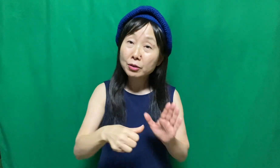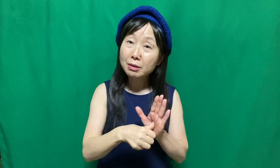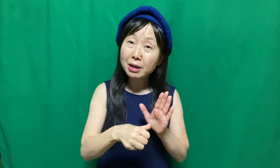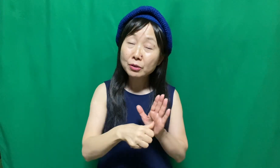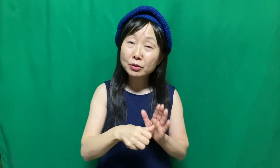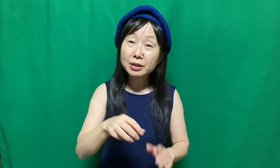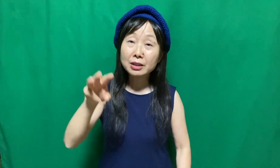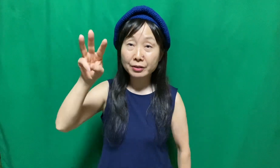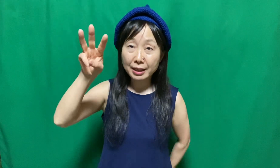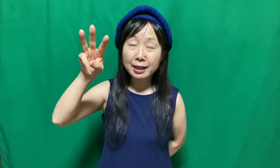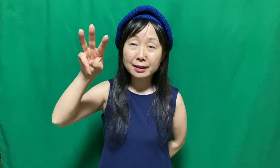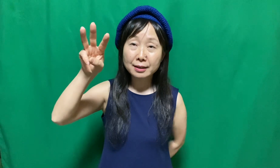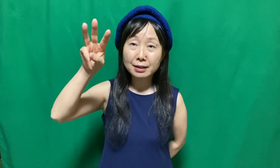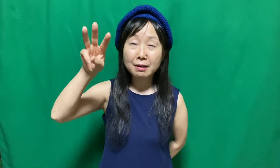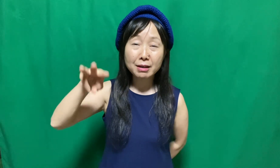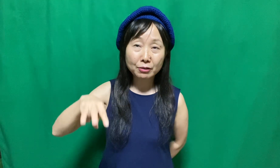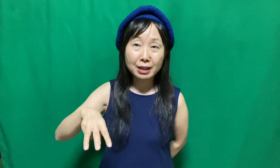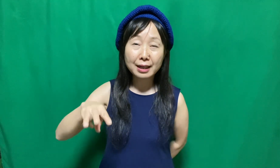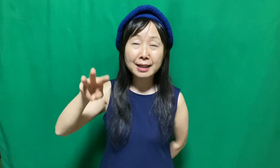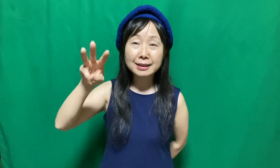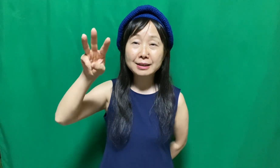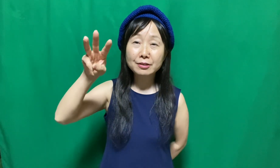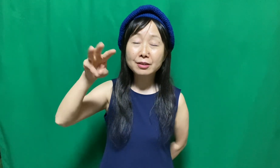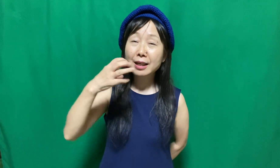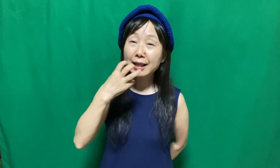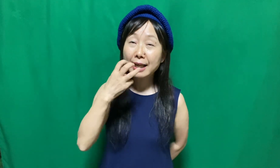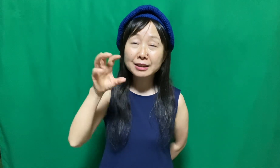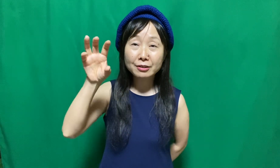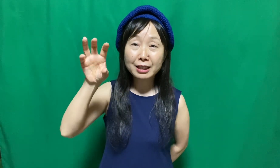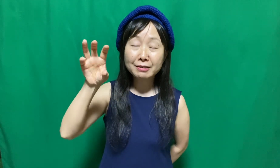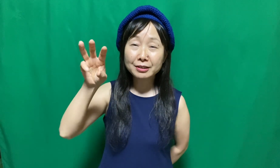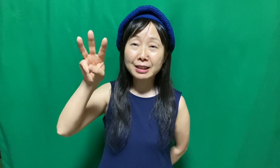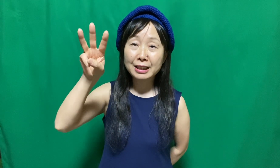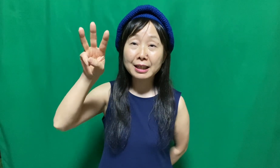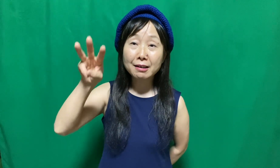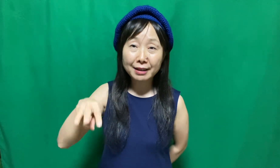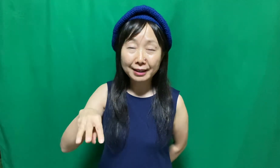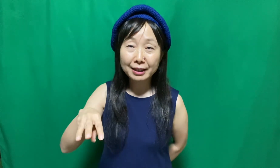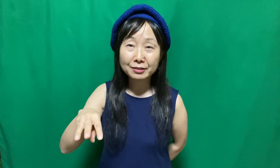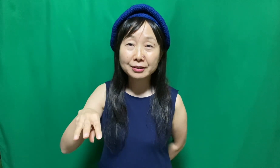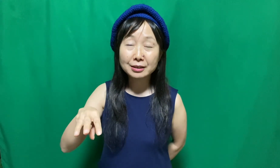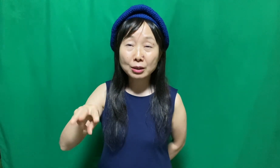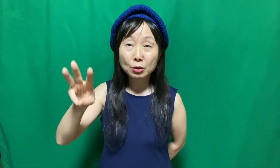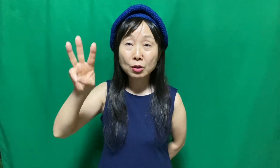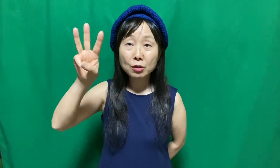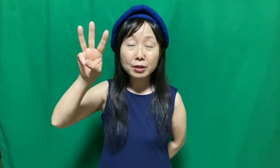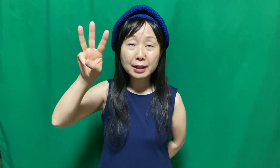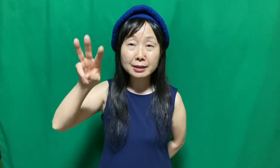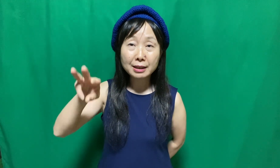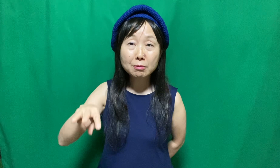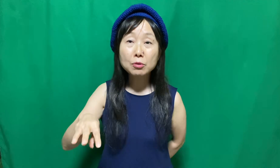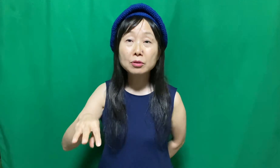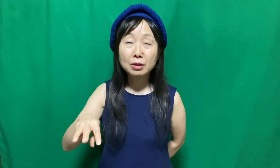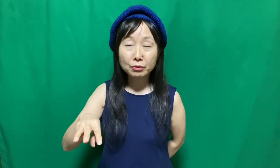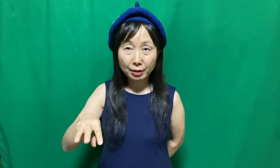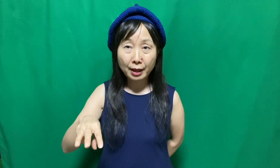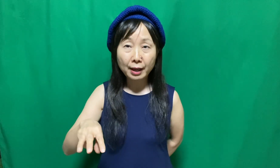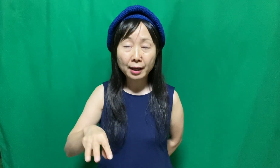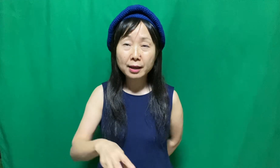前の時のね、川とか漢字を表す時に川ってやるんですけど、これが三本なので、